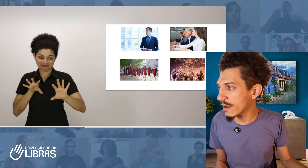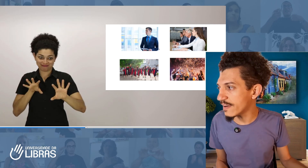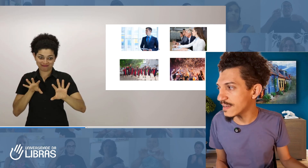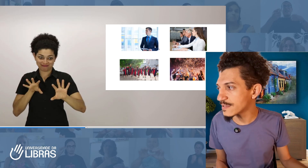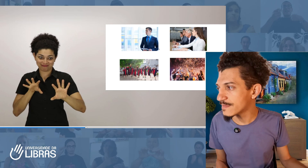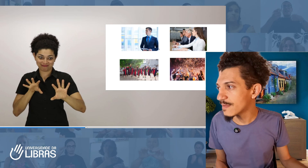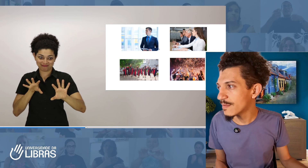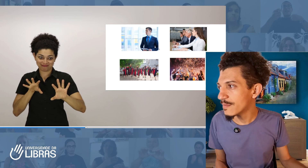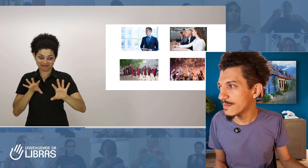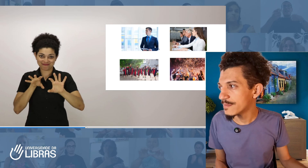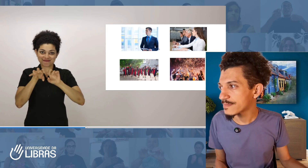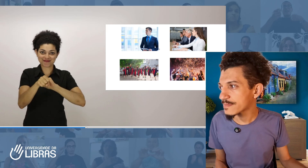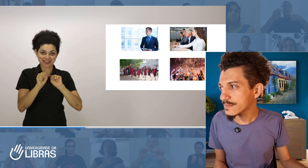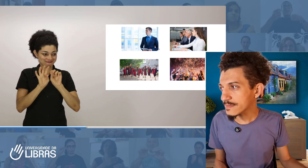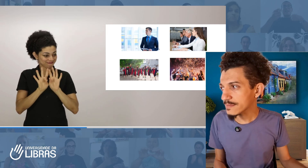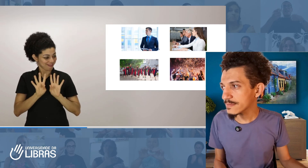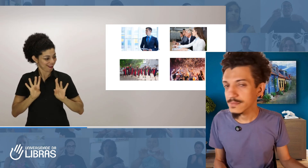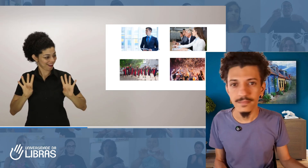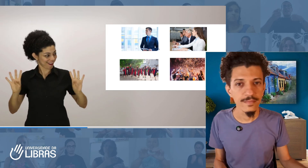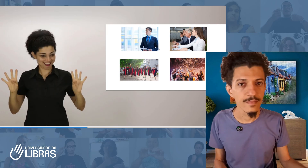como ela faz.